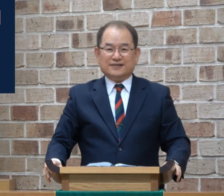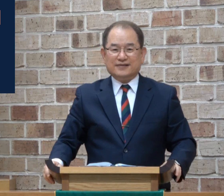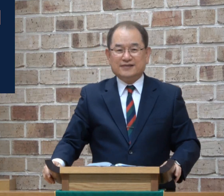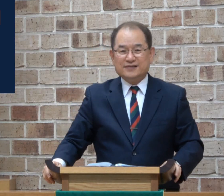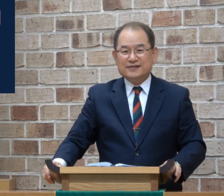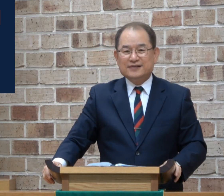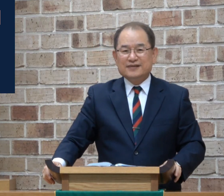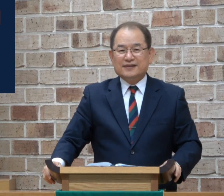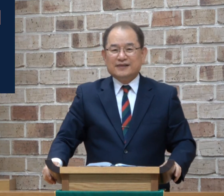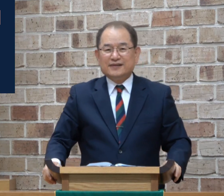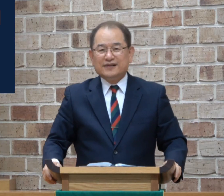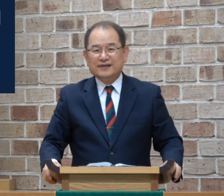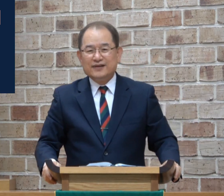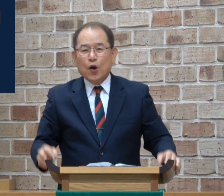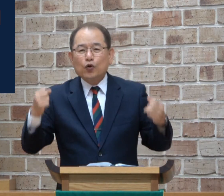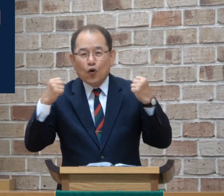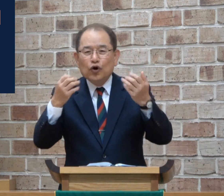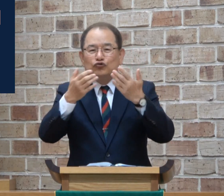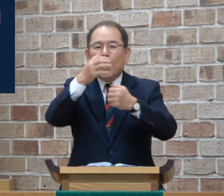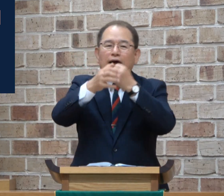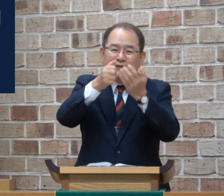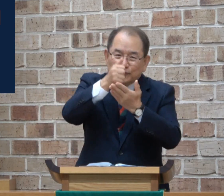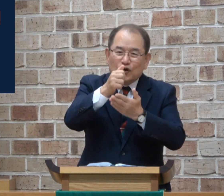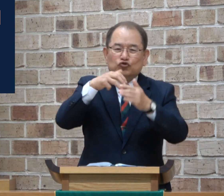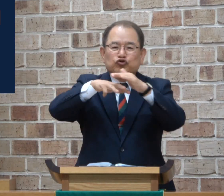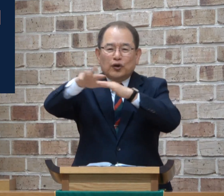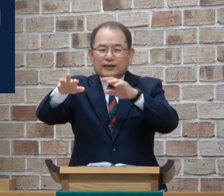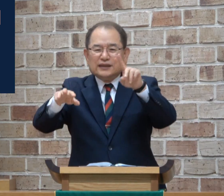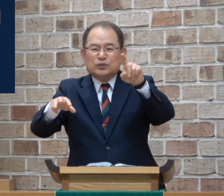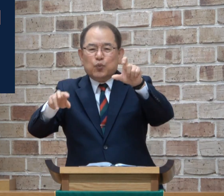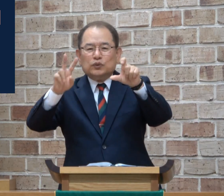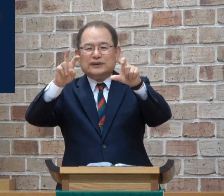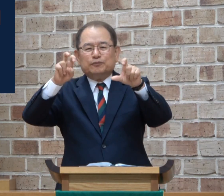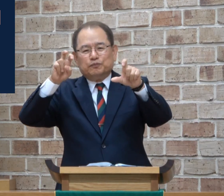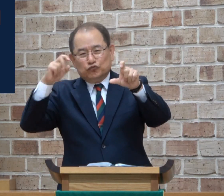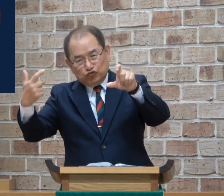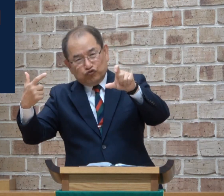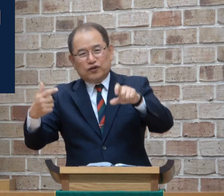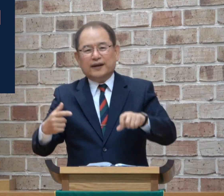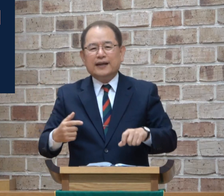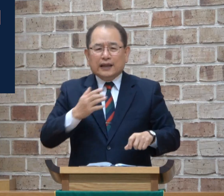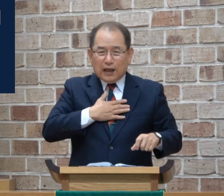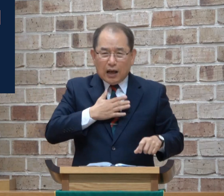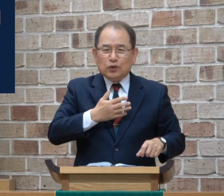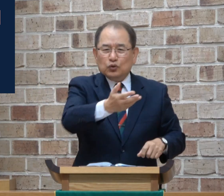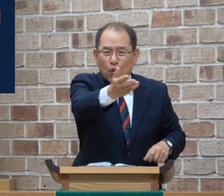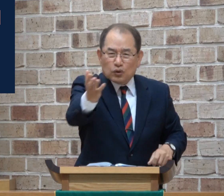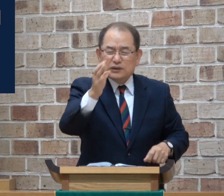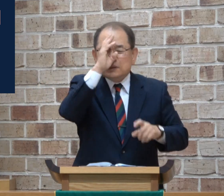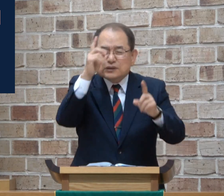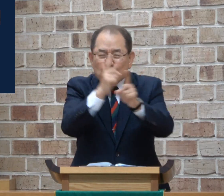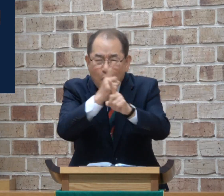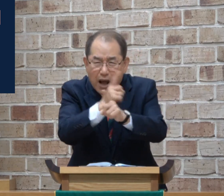건강을 주신 하나님, 출애굽기 15장 26절 하반절, 나는 너희를 치료하는 여호와임이라.